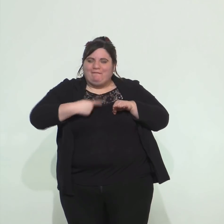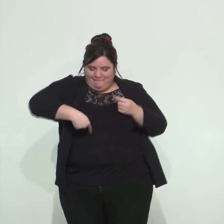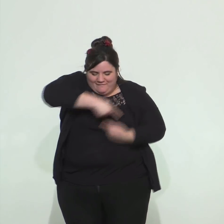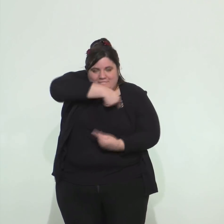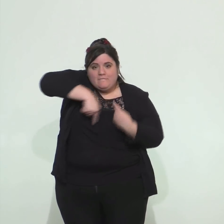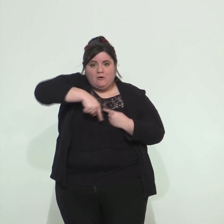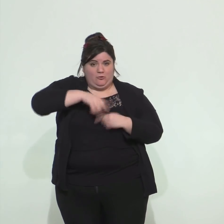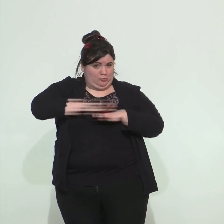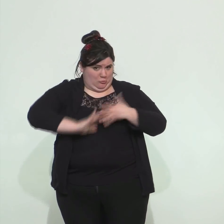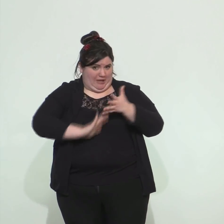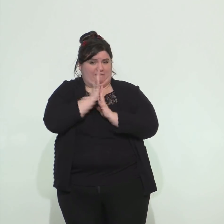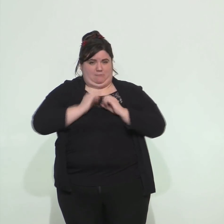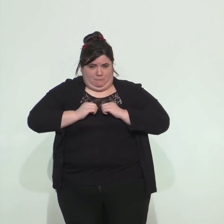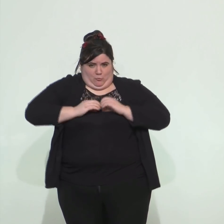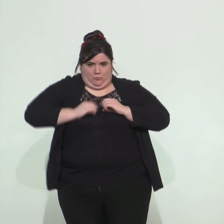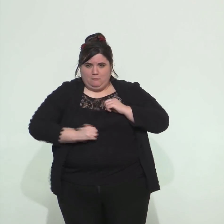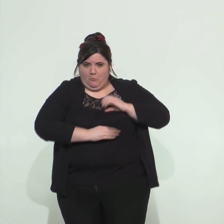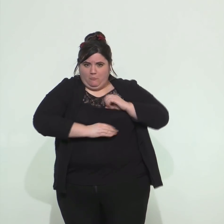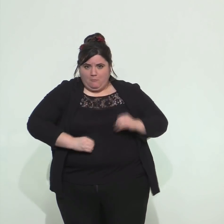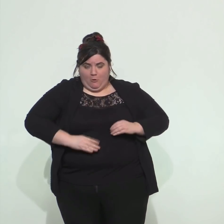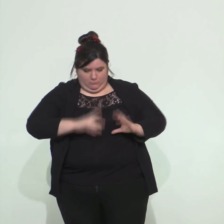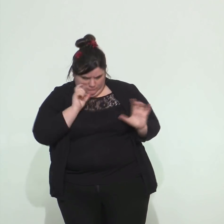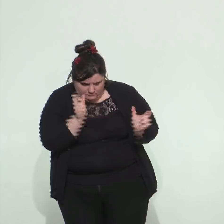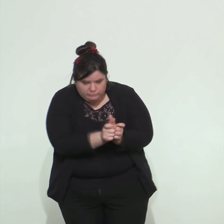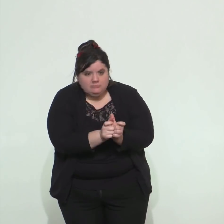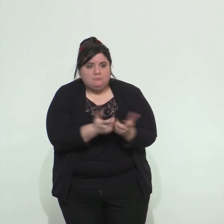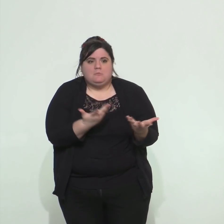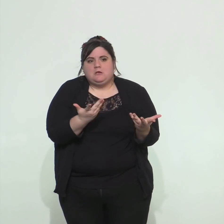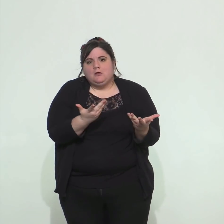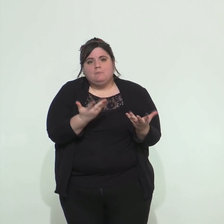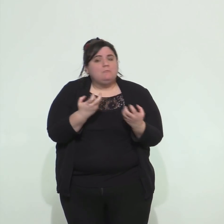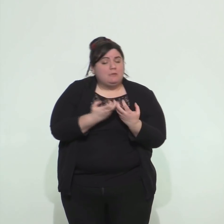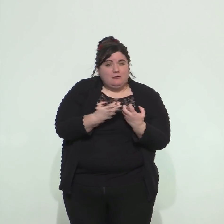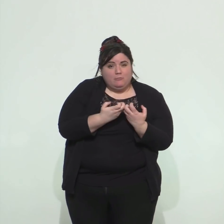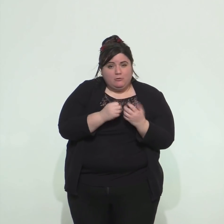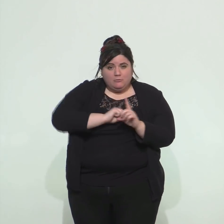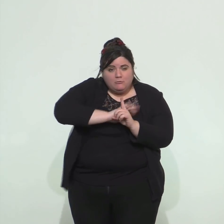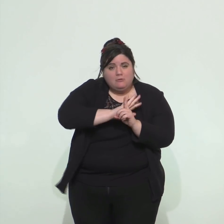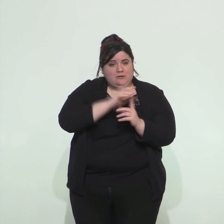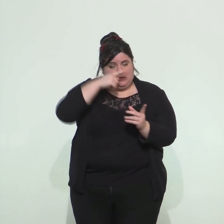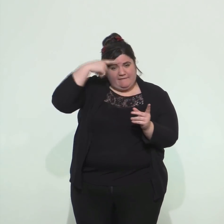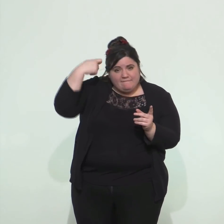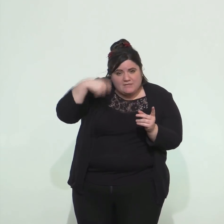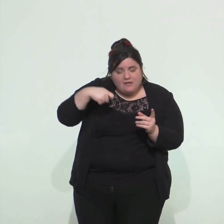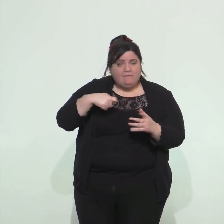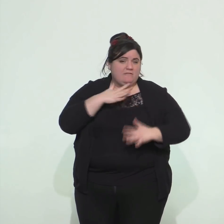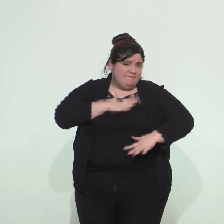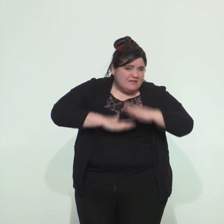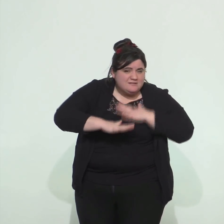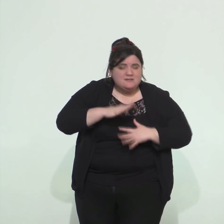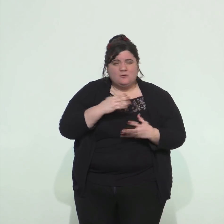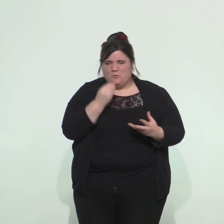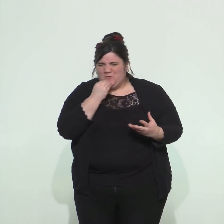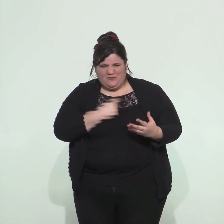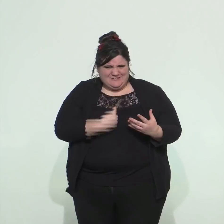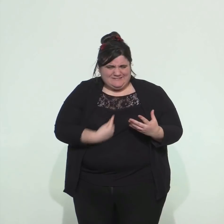la fièvre, des troubles digestifs. Et souvent, on peut observer d'ailleurs une éruption de boutons,